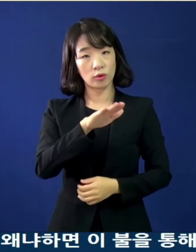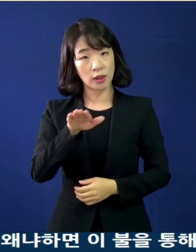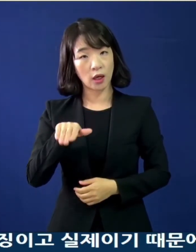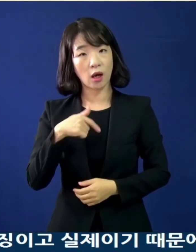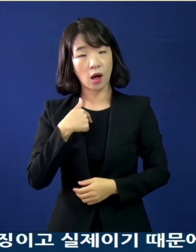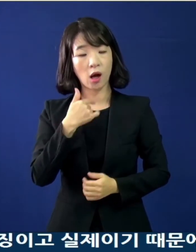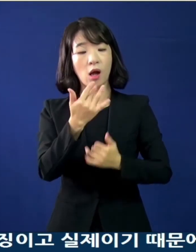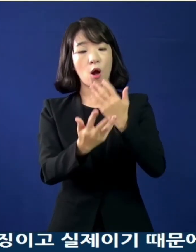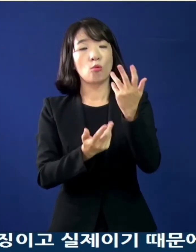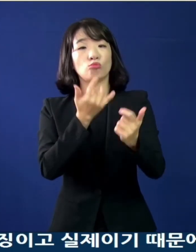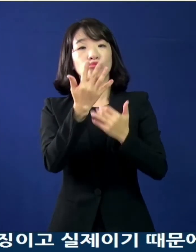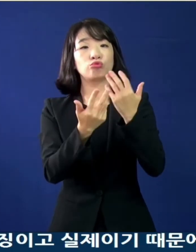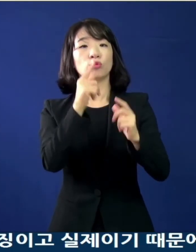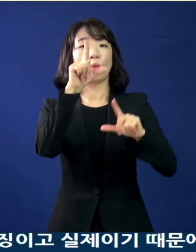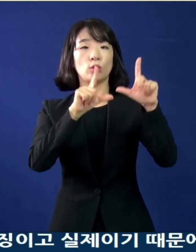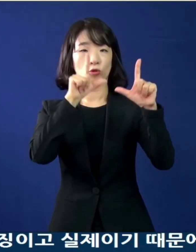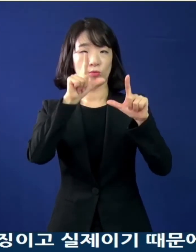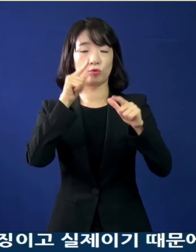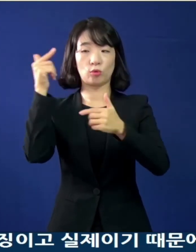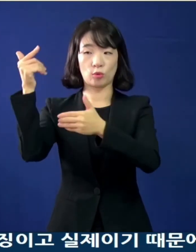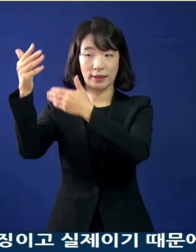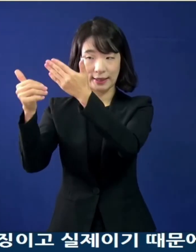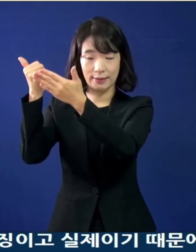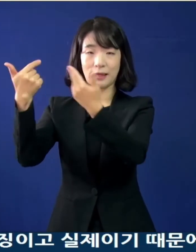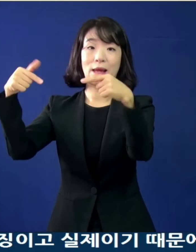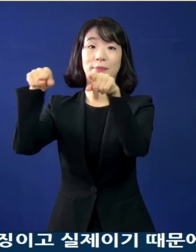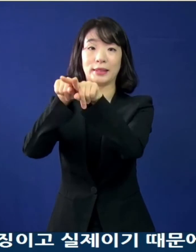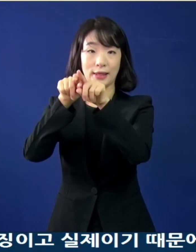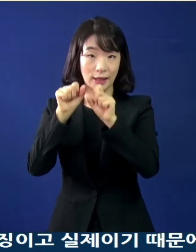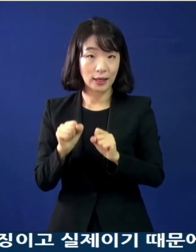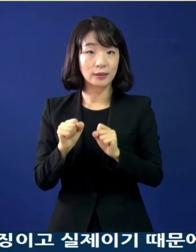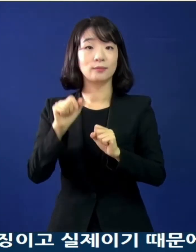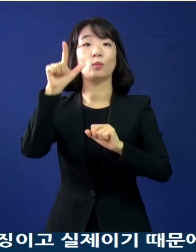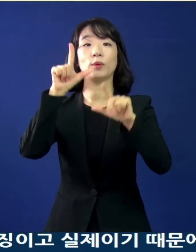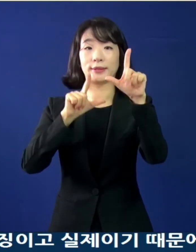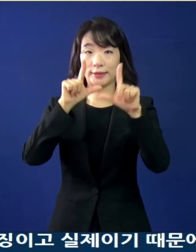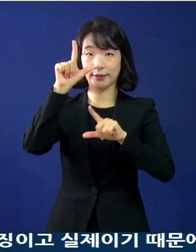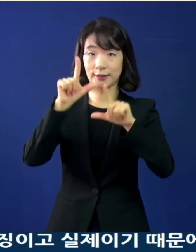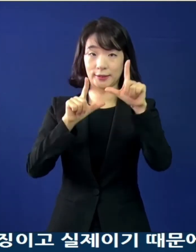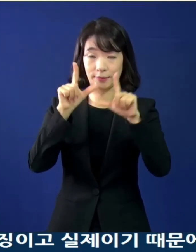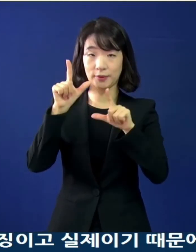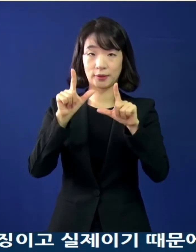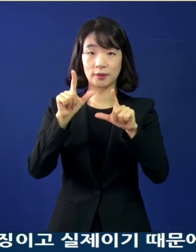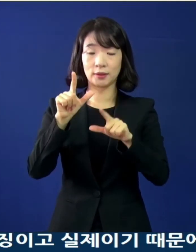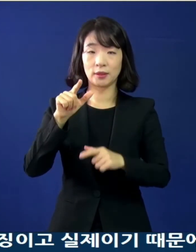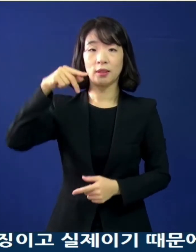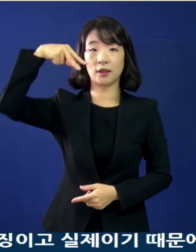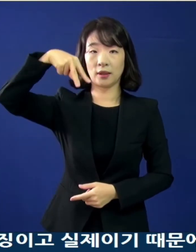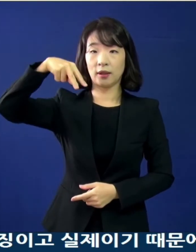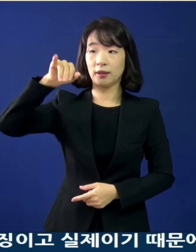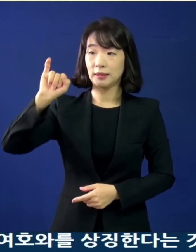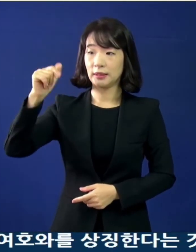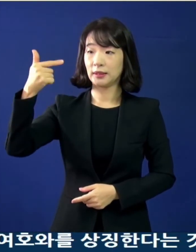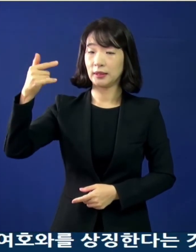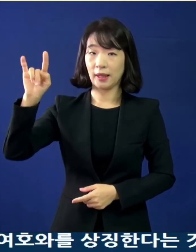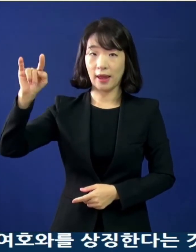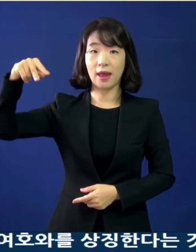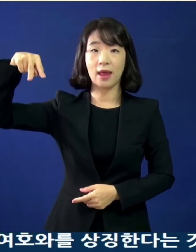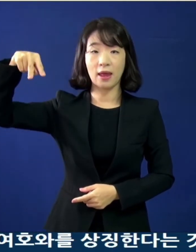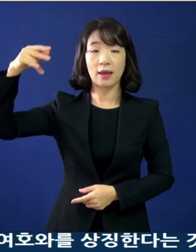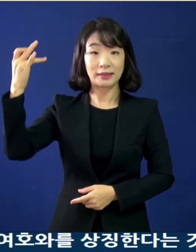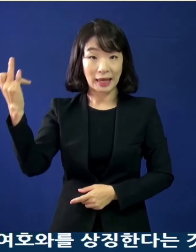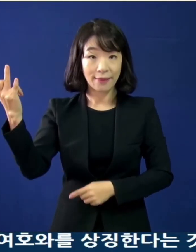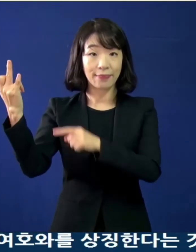불의 모습으로 여호와께서 함께하는 모습은 사실은 시내 산에서 성막이 완성되어질